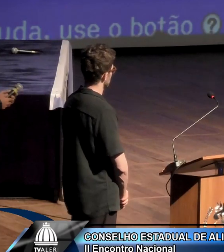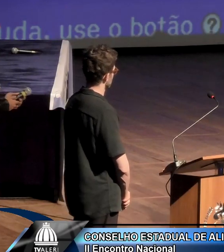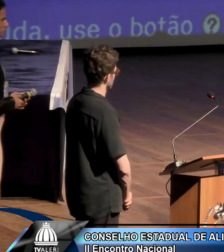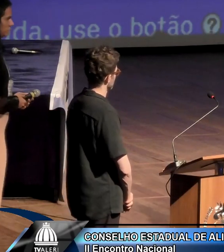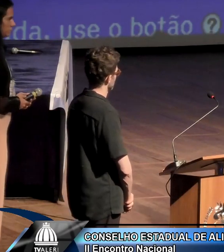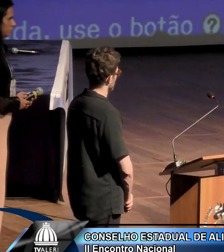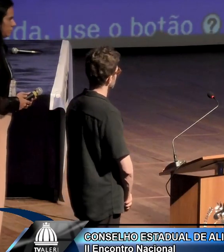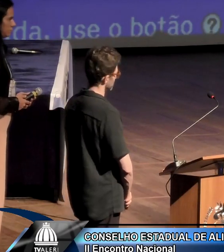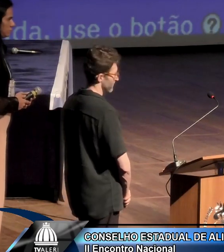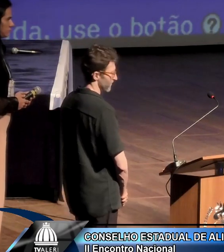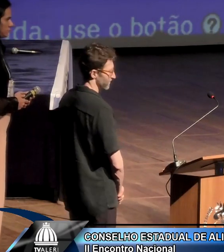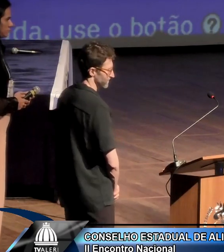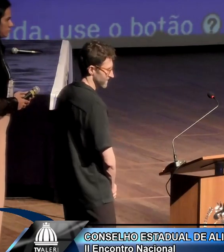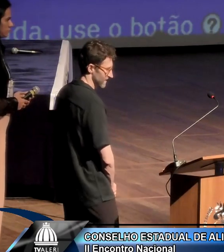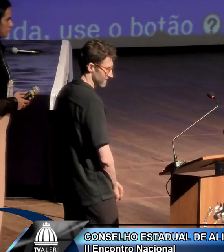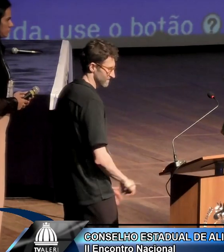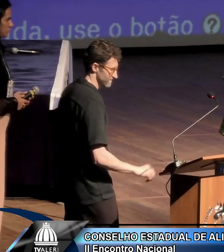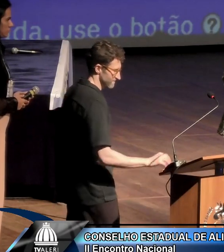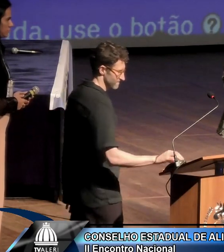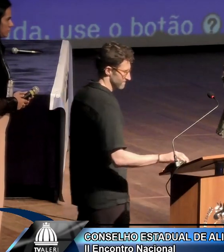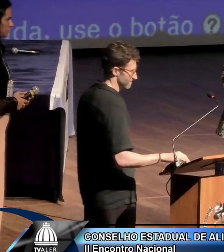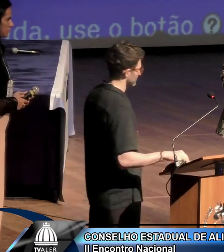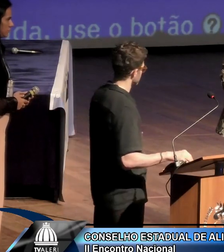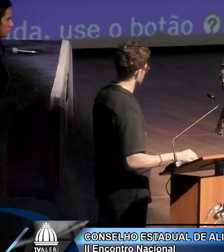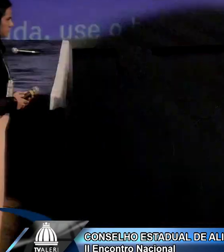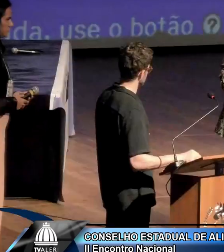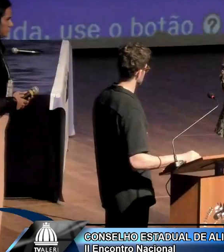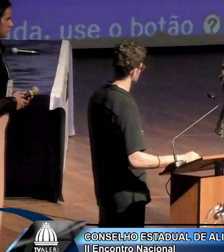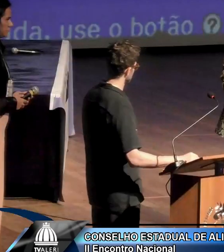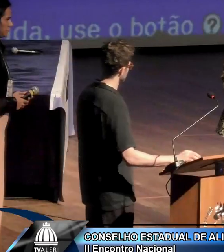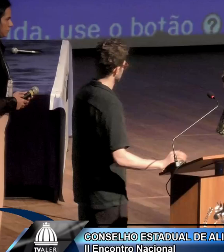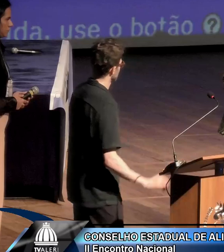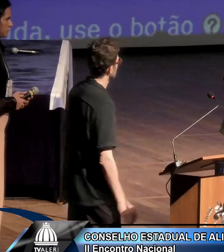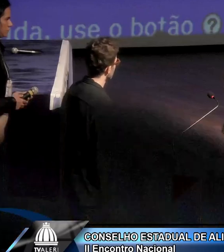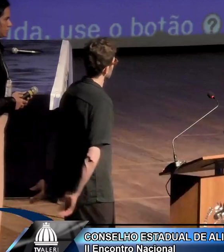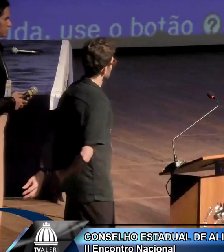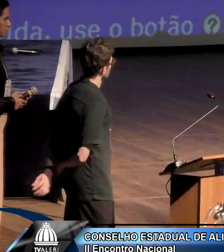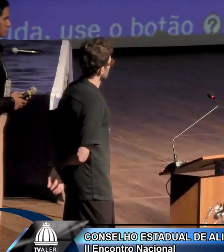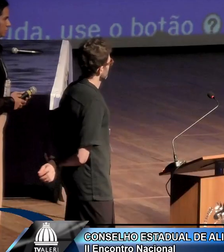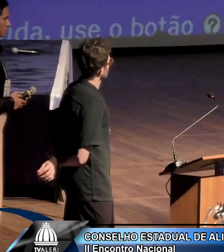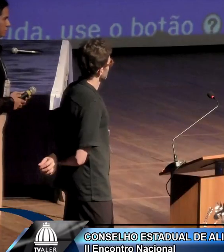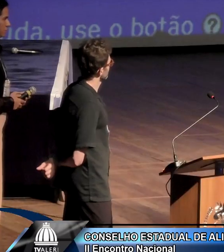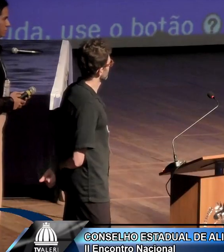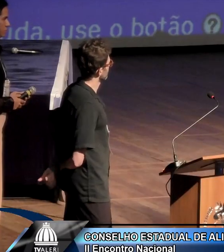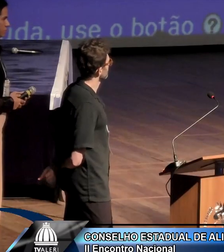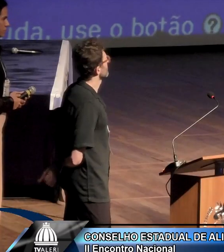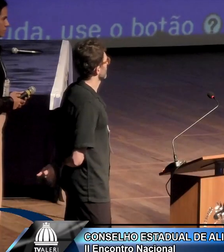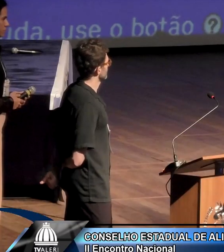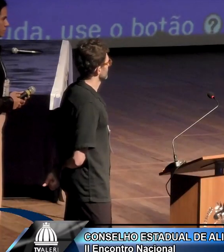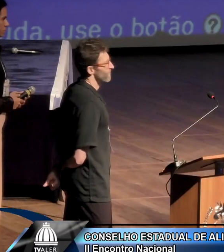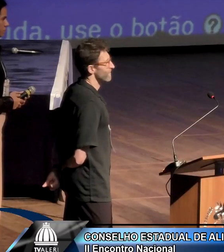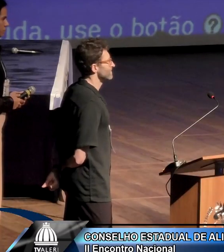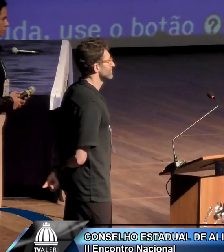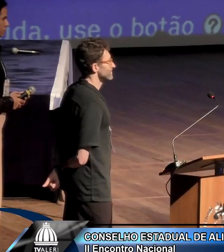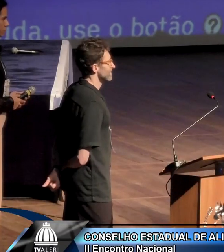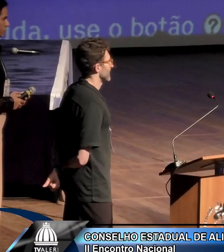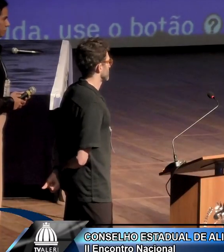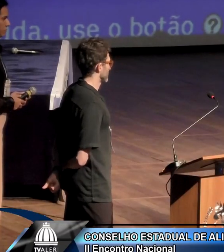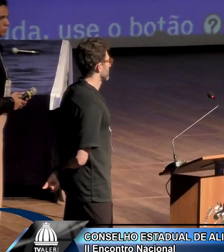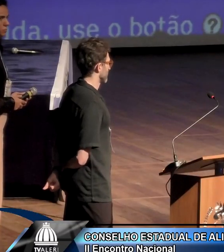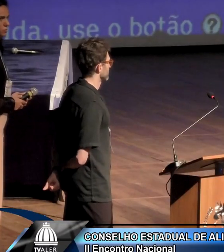eu acho que pode a gente chegou aqui uma conclusão de que pode ser uma informação pública tendo cuidado que não